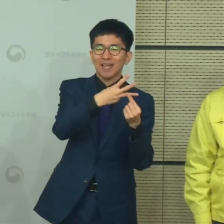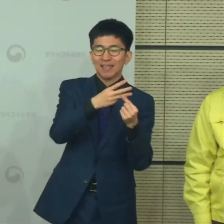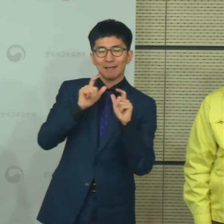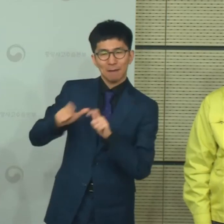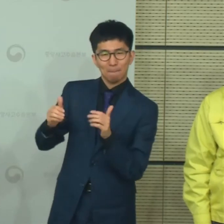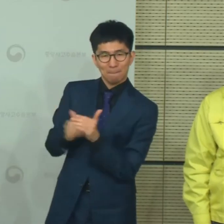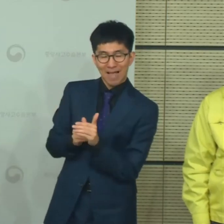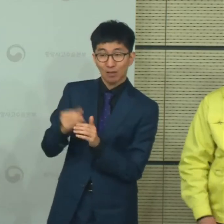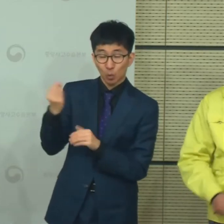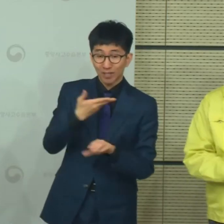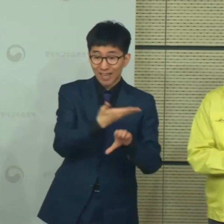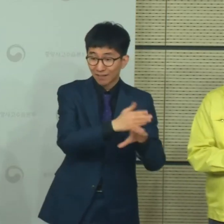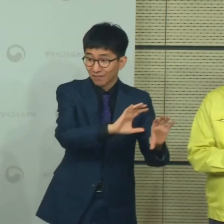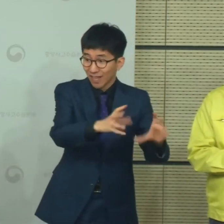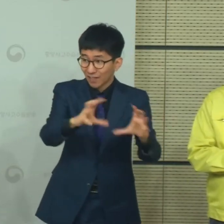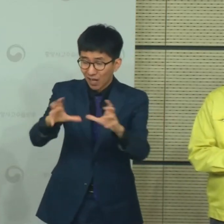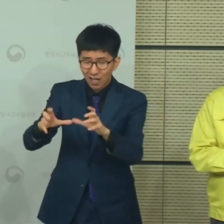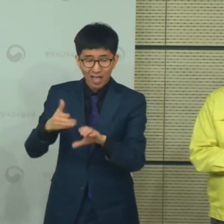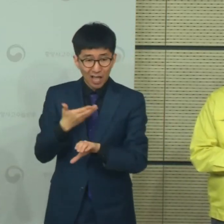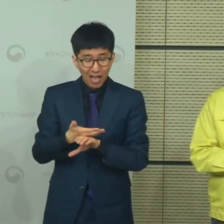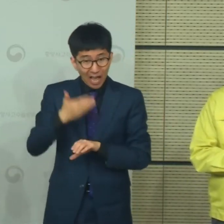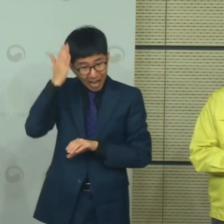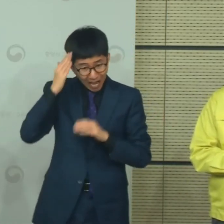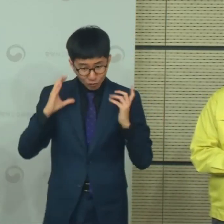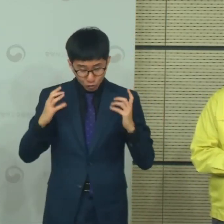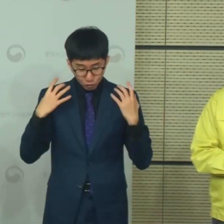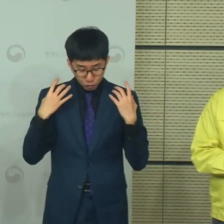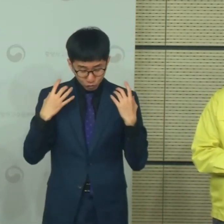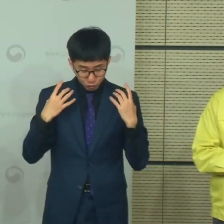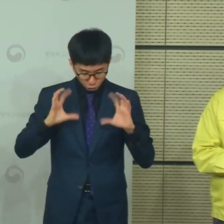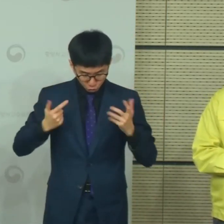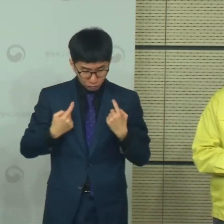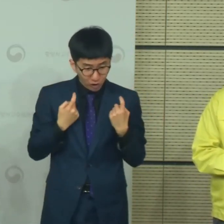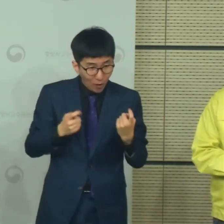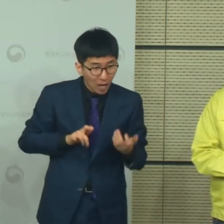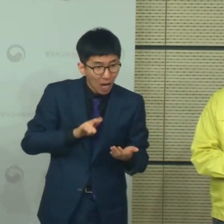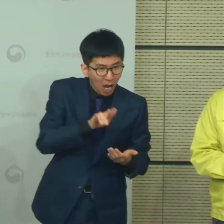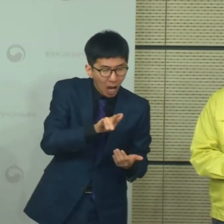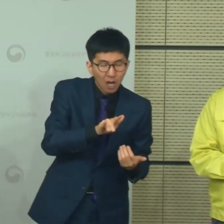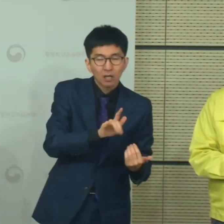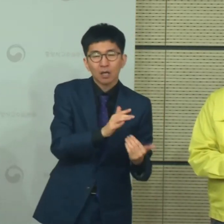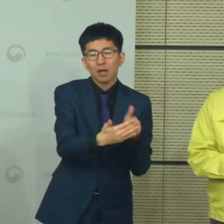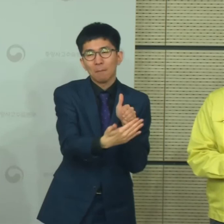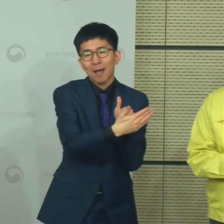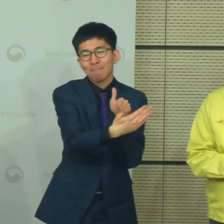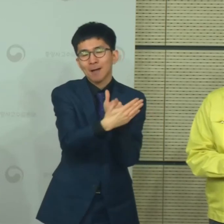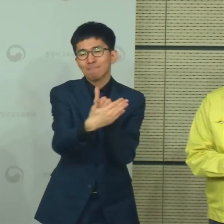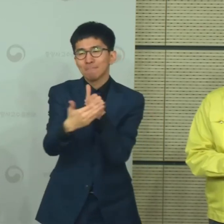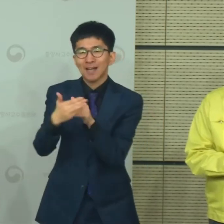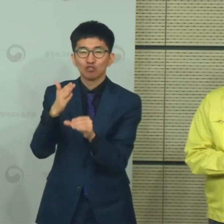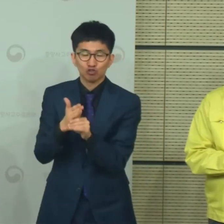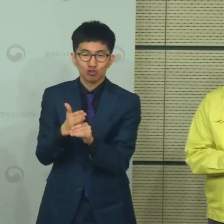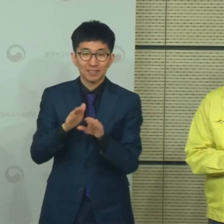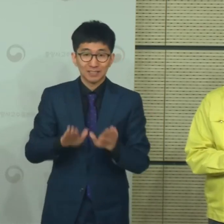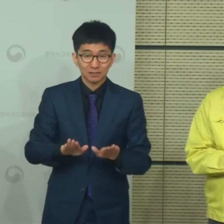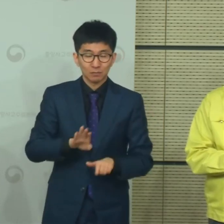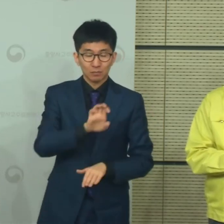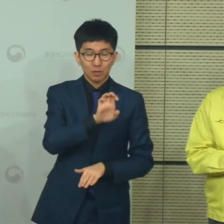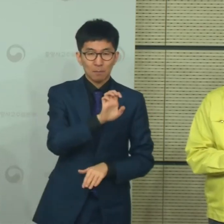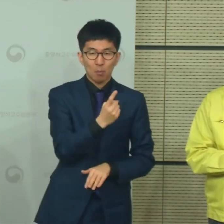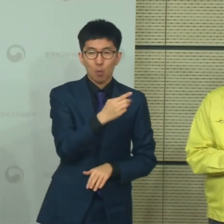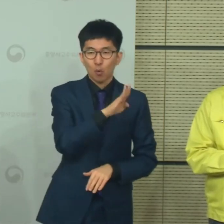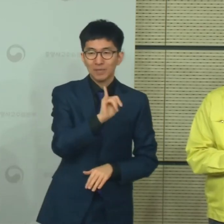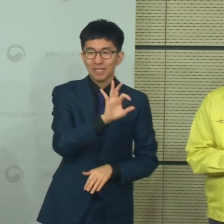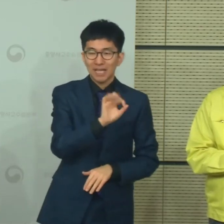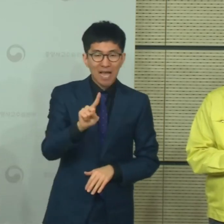제한을 강화하고 있습니다. 앞으로도 이런 움직임이 계속될 것 같은데 이 국제사회에서의 코리아 포비아에 대한 우려와